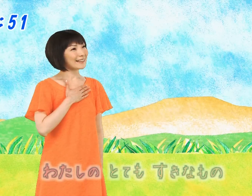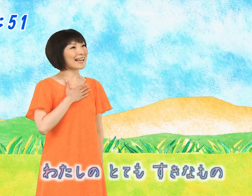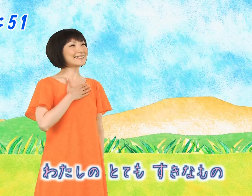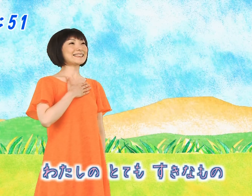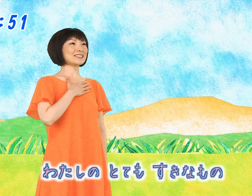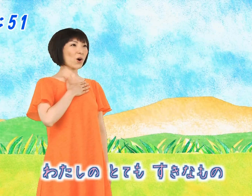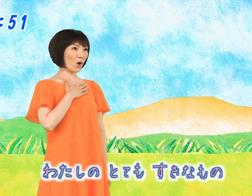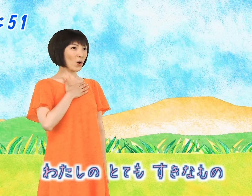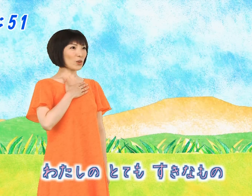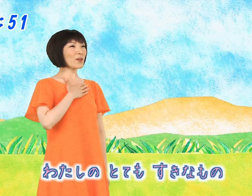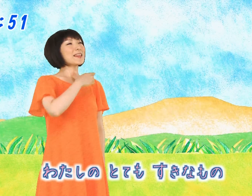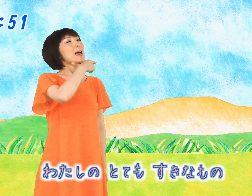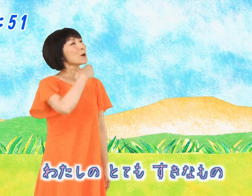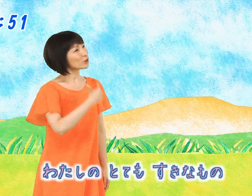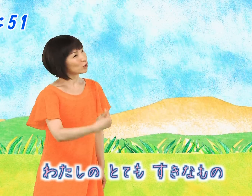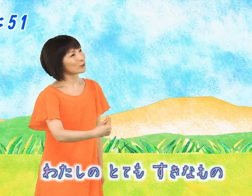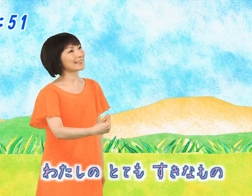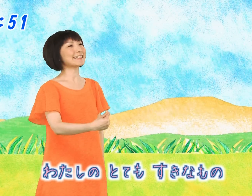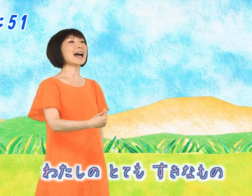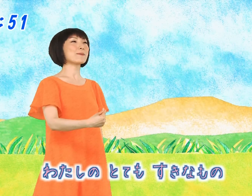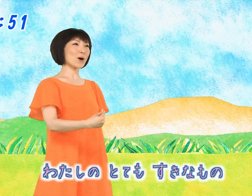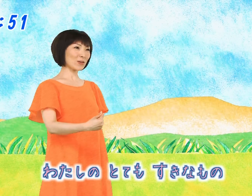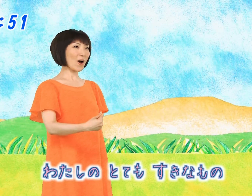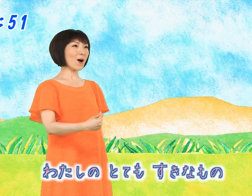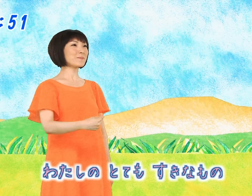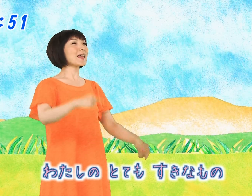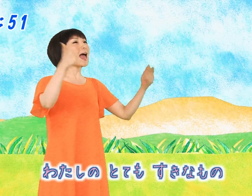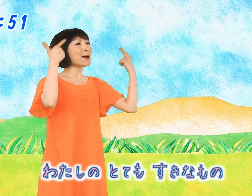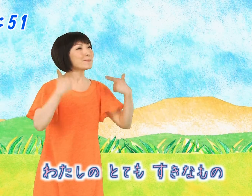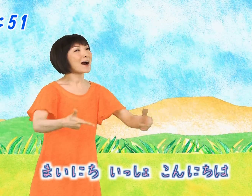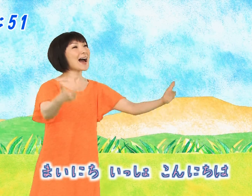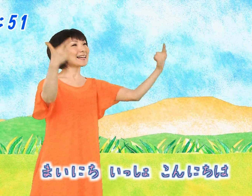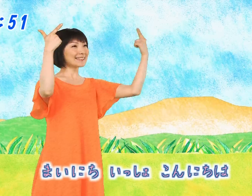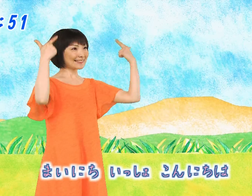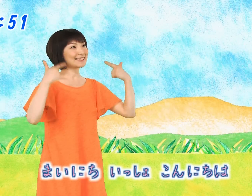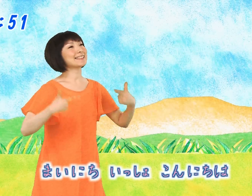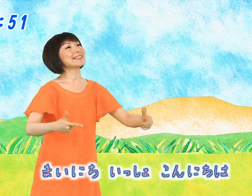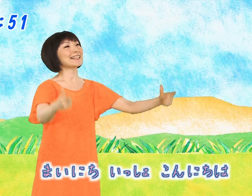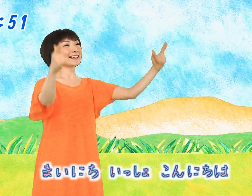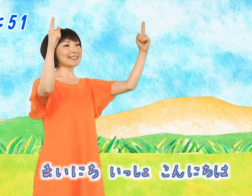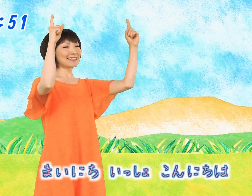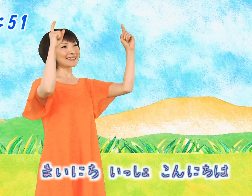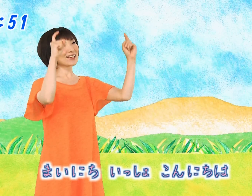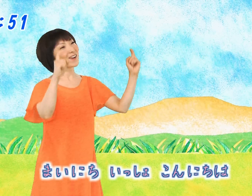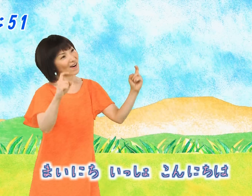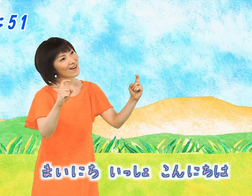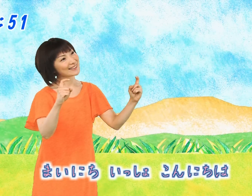私のとても好きなもの毎日一緒